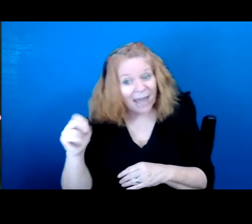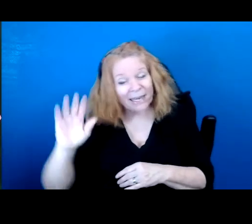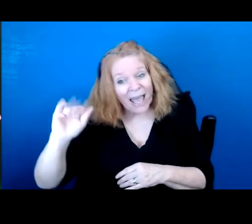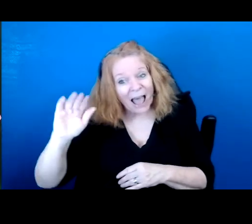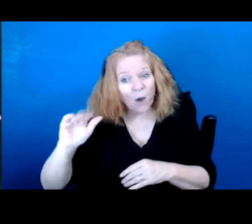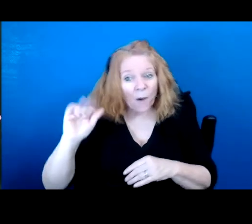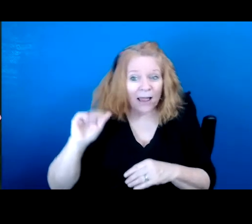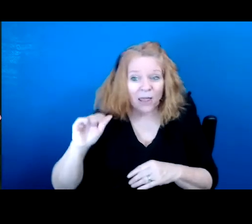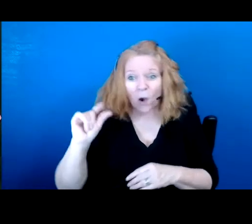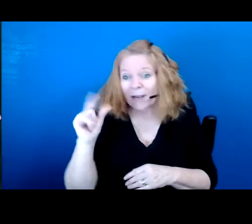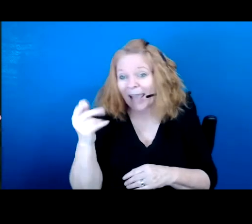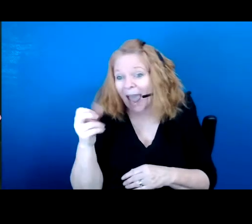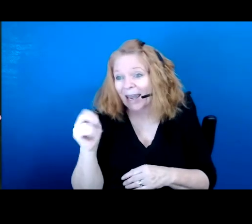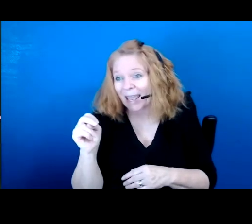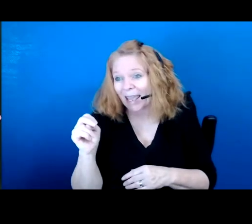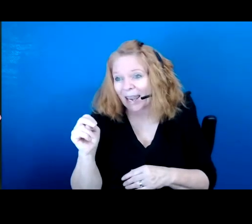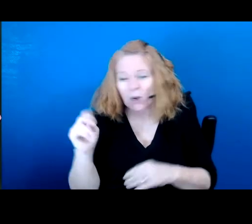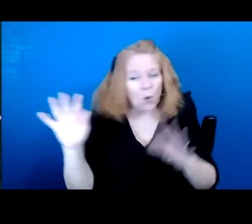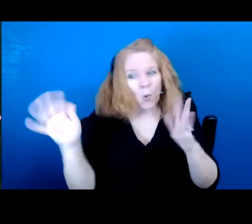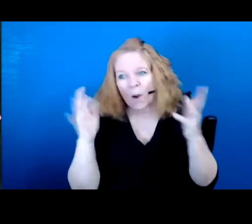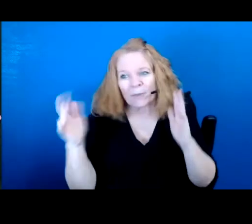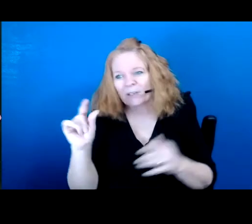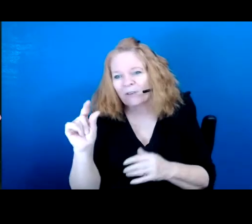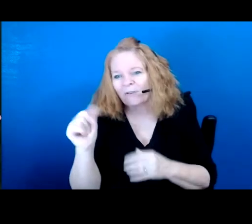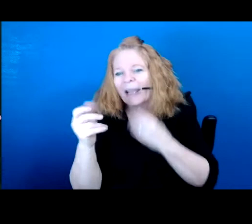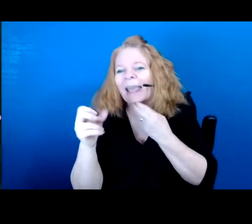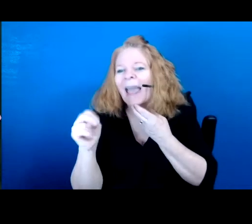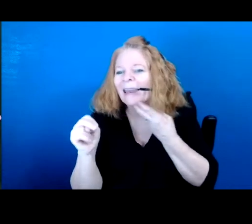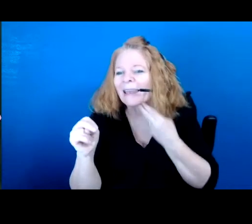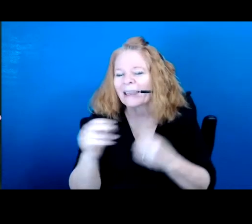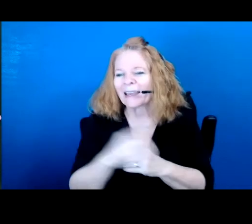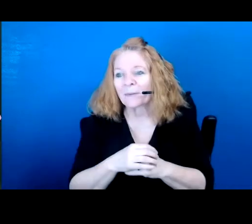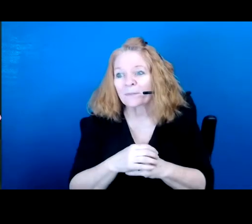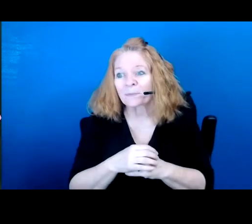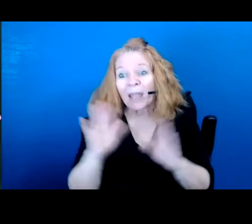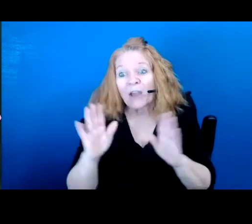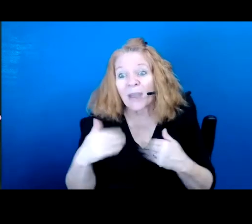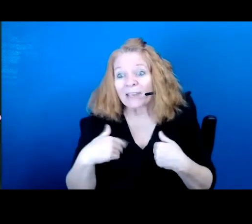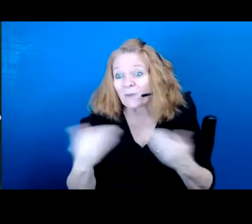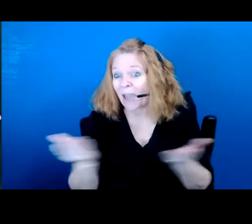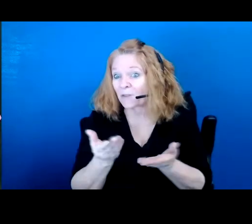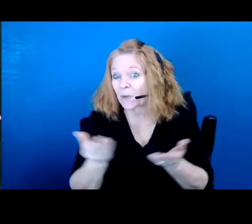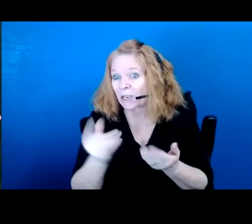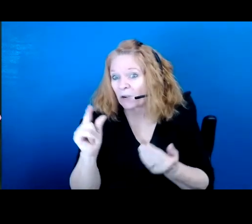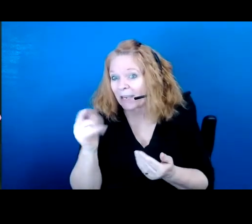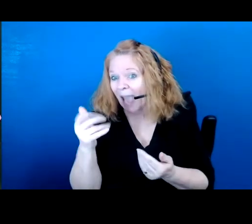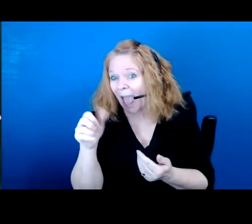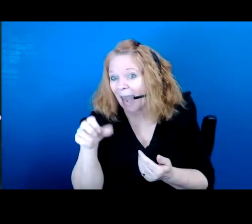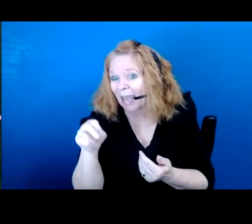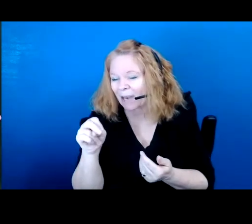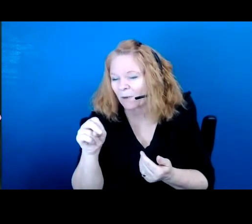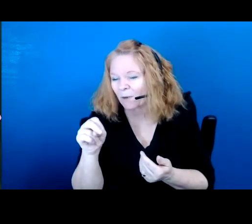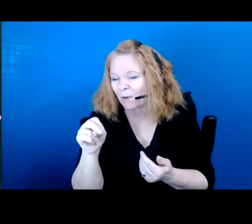hola hola hola cantón hola hola hola cantar subtítulos para